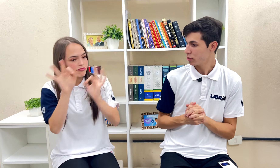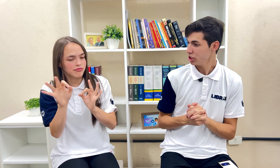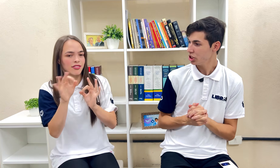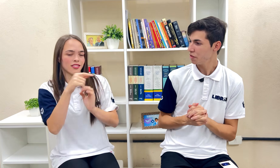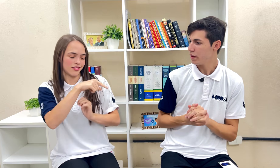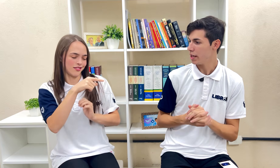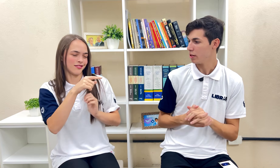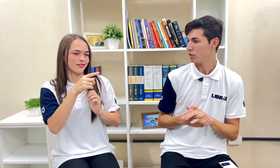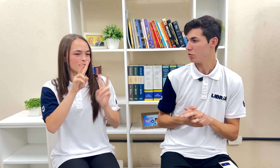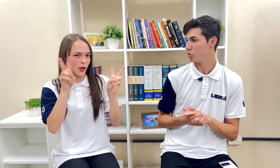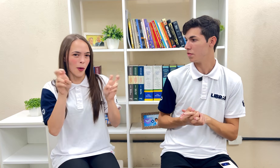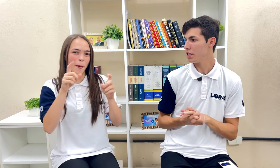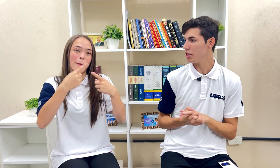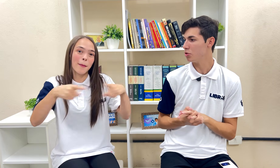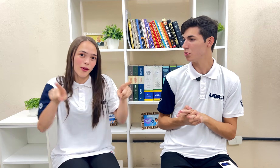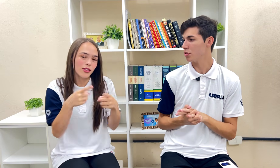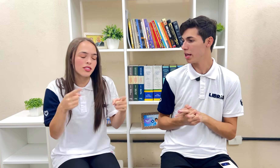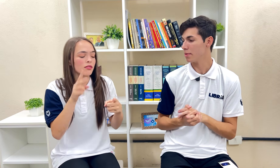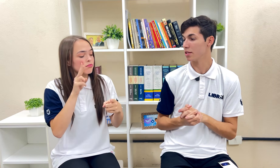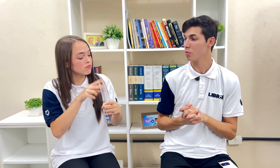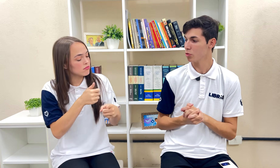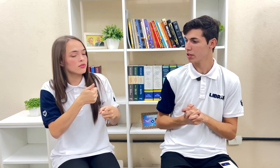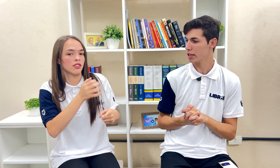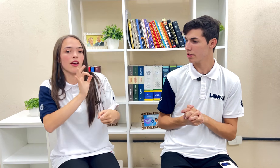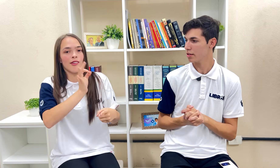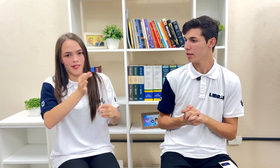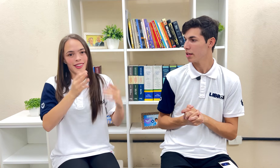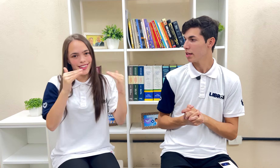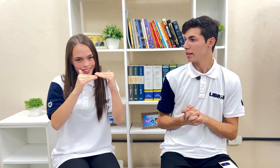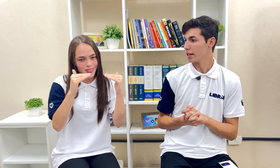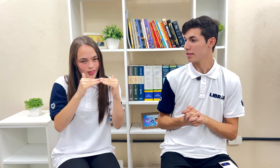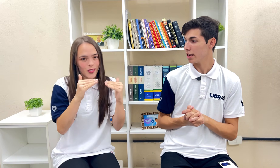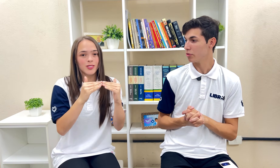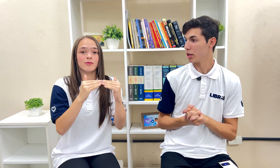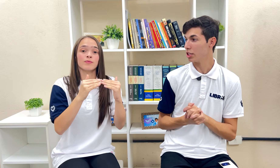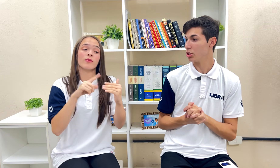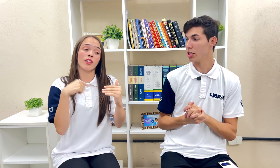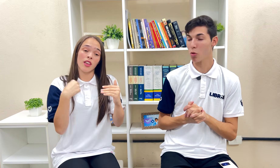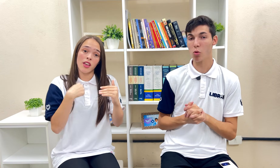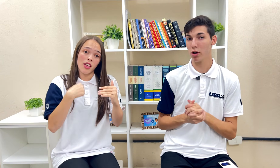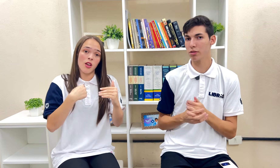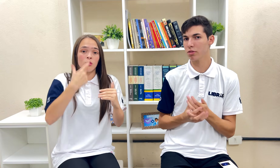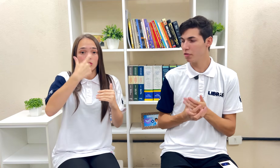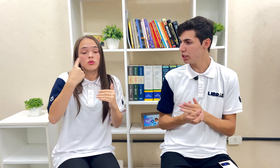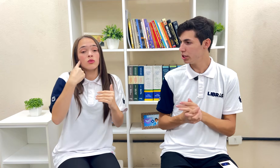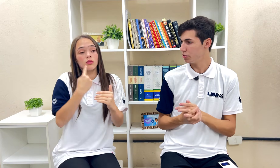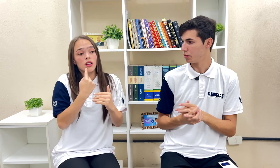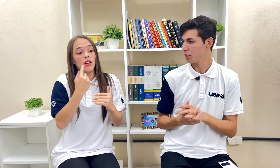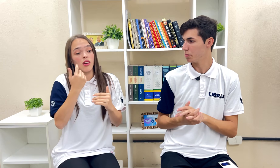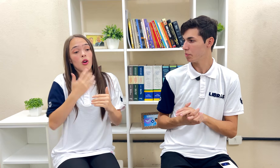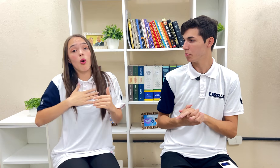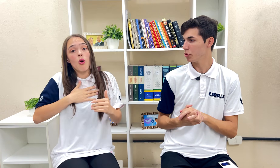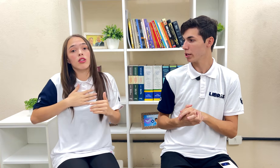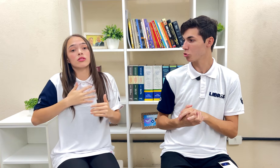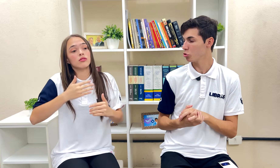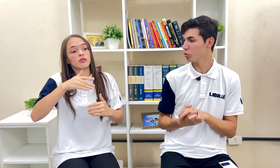a gente vê os vídeos, os temas, as músicas, tá certo? E concorda com o que foi dito. Porque o surdo,